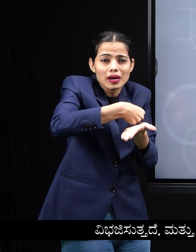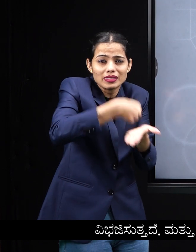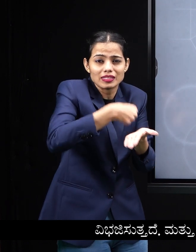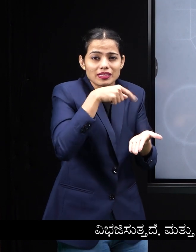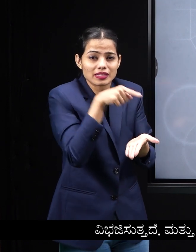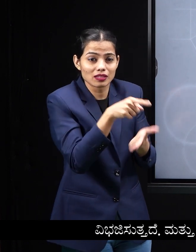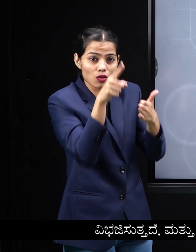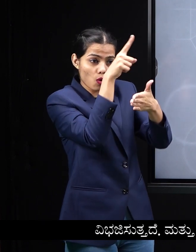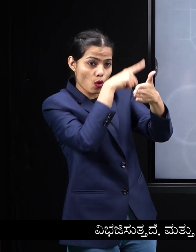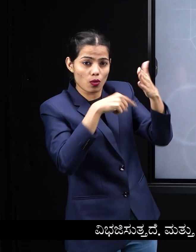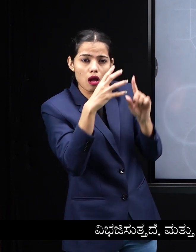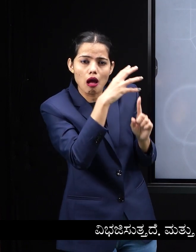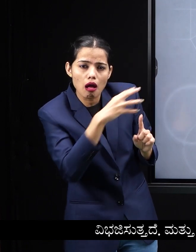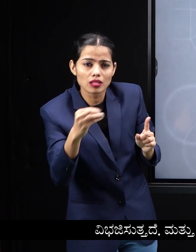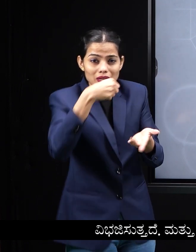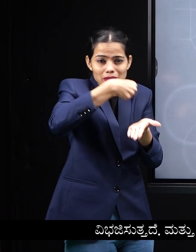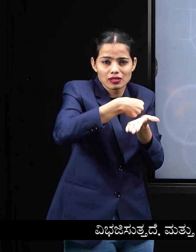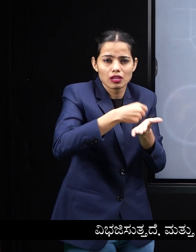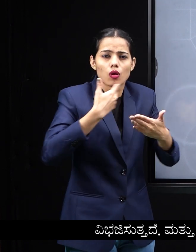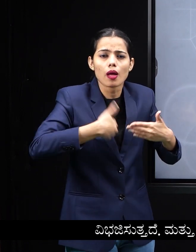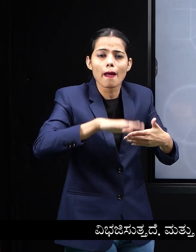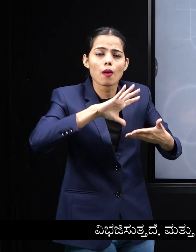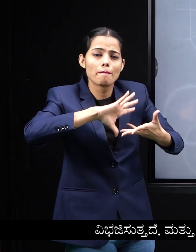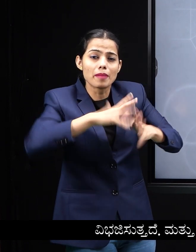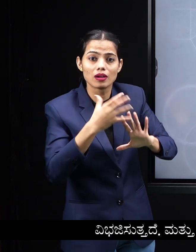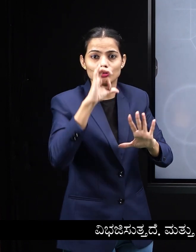ದ್ವಿಭಾಜಕವು ಸ್ವರಮೇಳಕ್ಕೆ 90 ಡಿಗ್ರಿ ಕೋನವನ್ನು ಮಾಡುತ್ತದೆ.